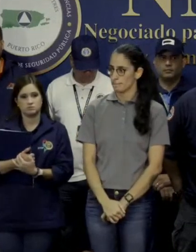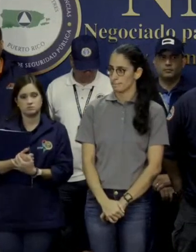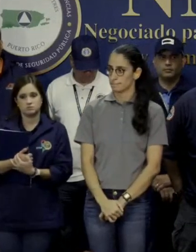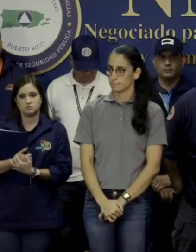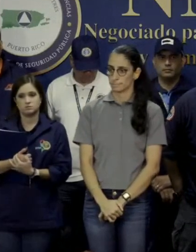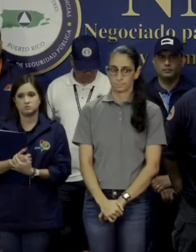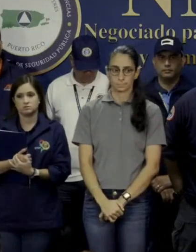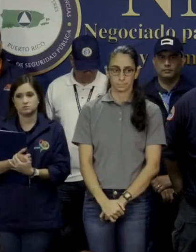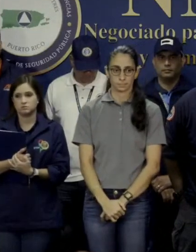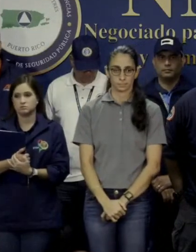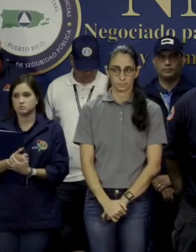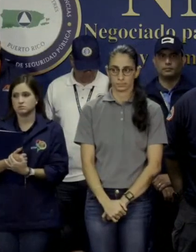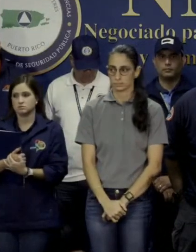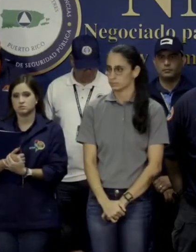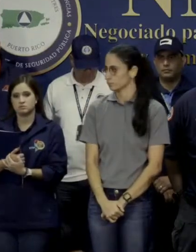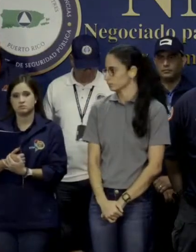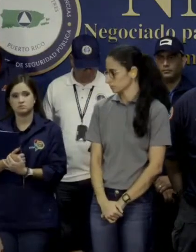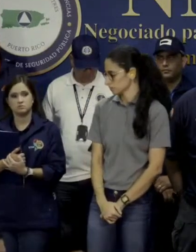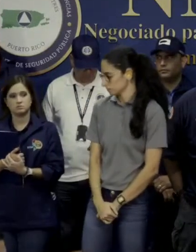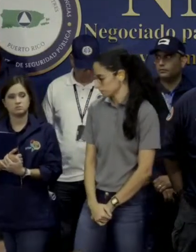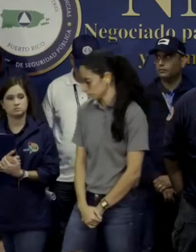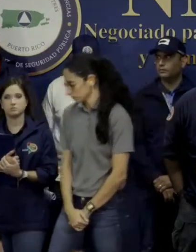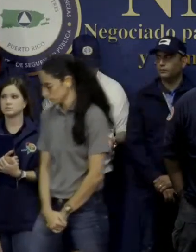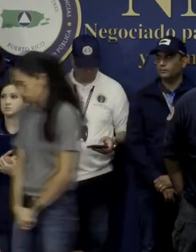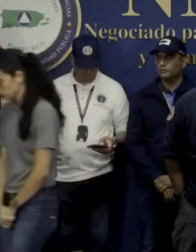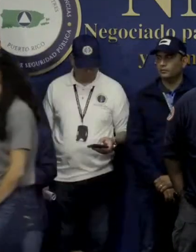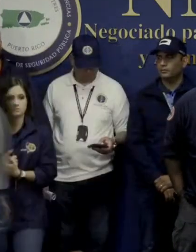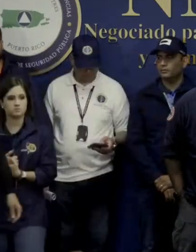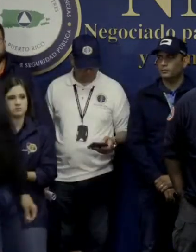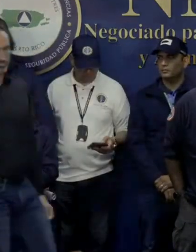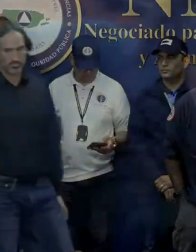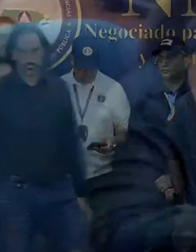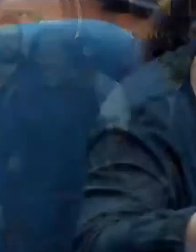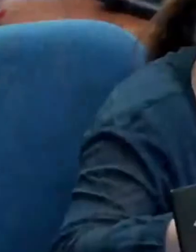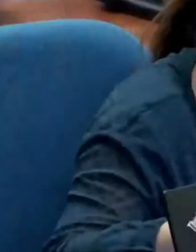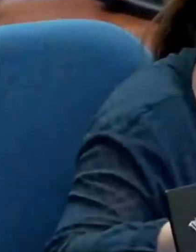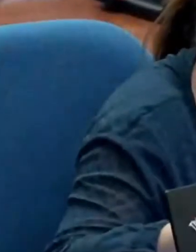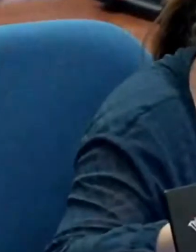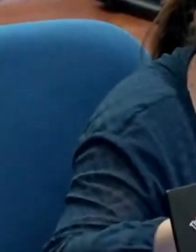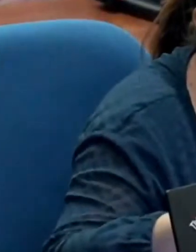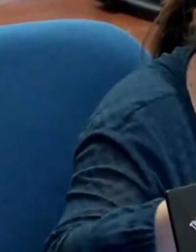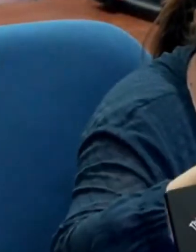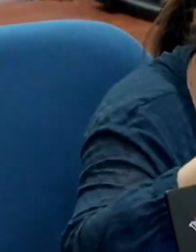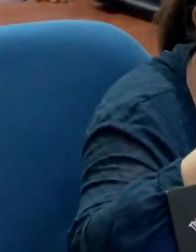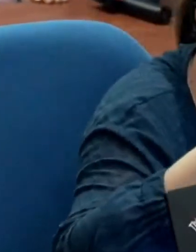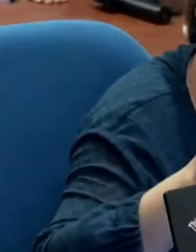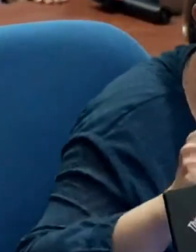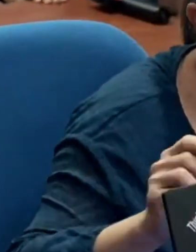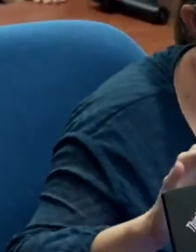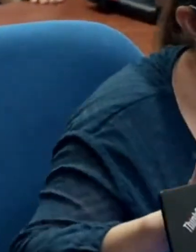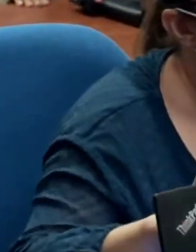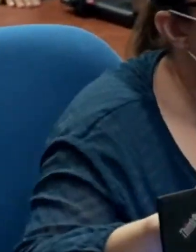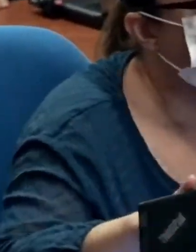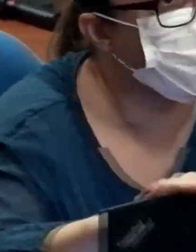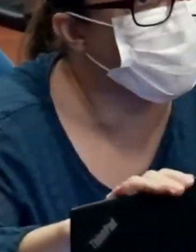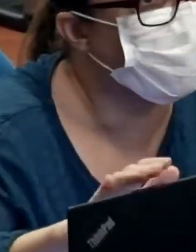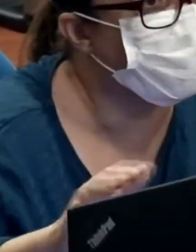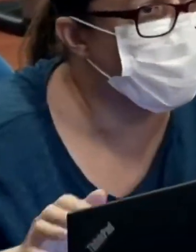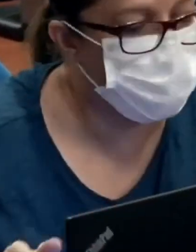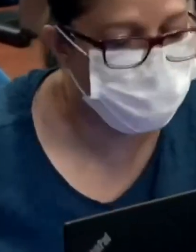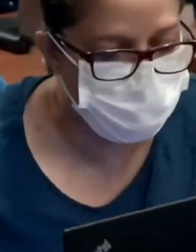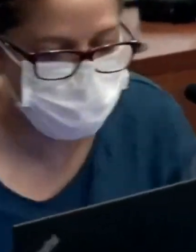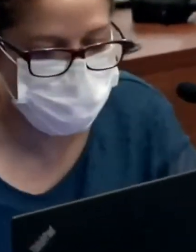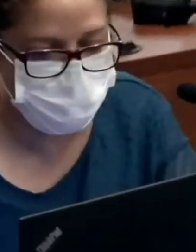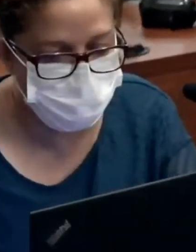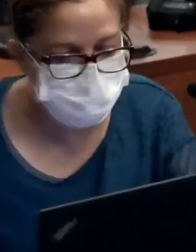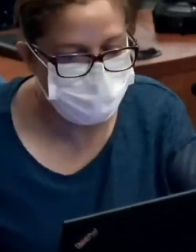muchas gracias. Gracias. Primera hora, Jaguar Midi, culminamos con el vocero. Sí, primero para la presidenta de la Autoridad de